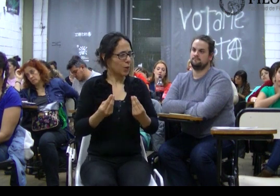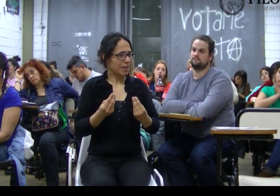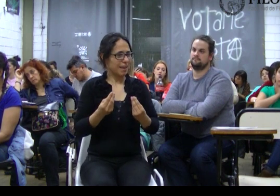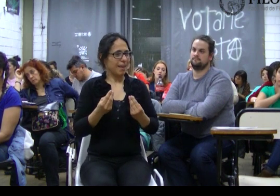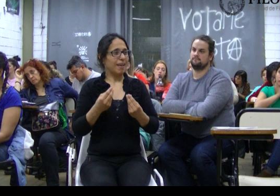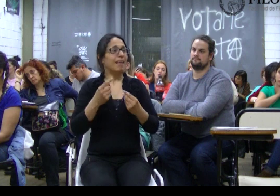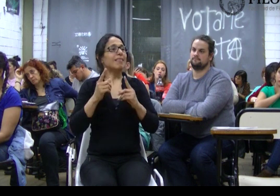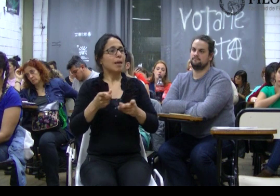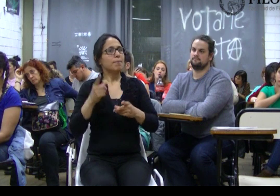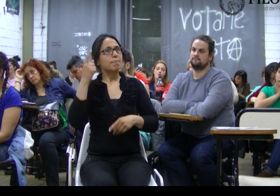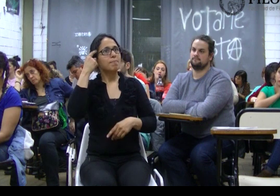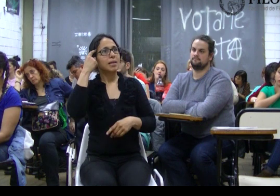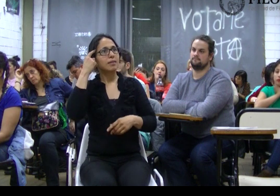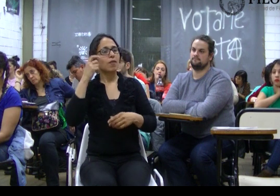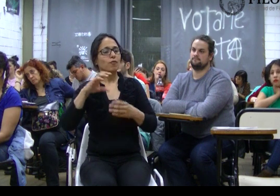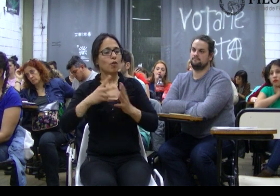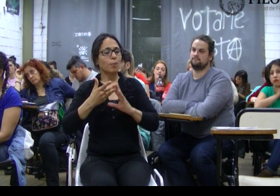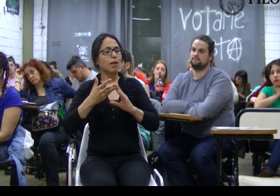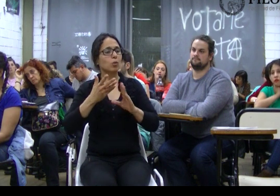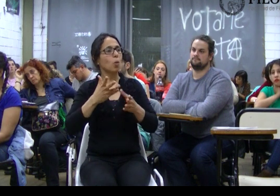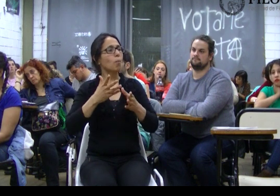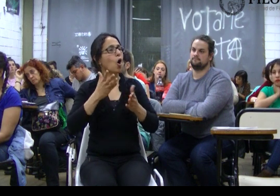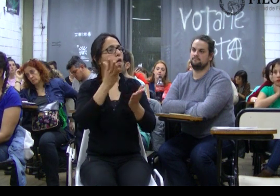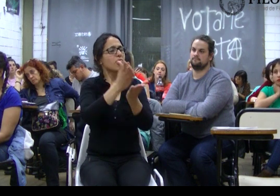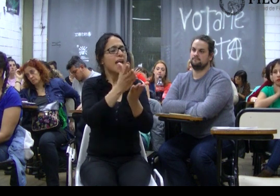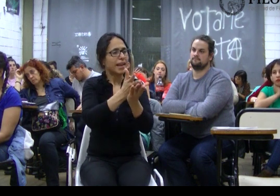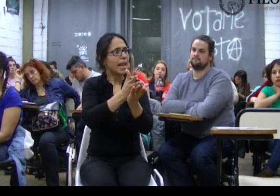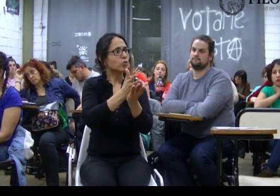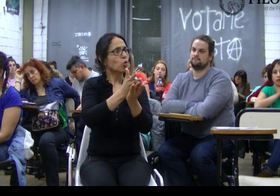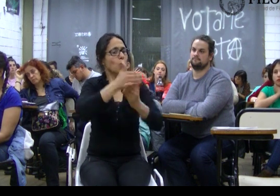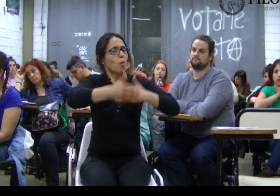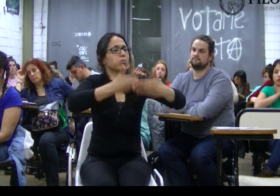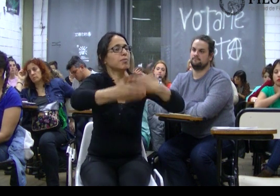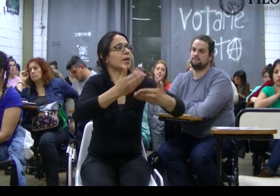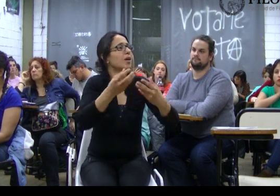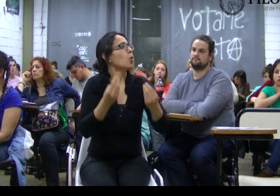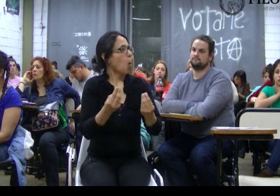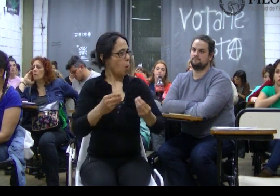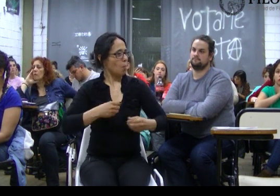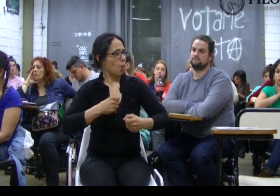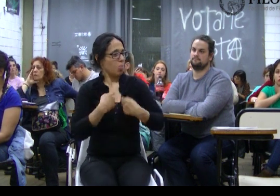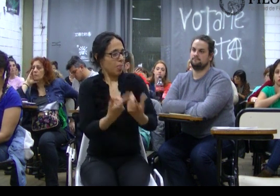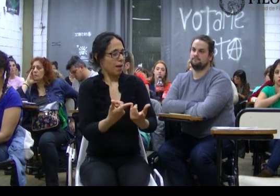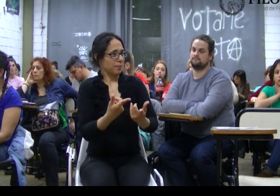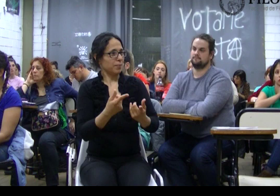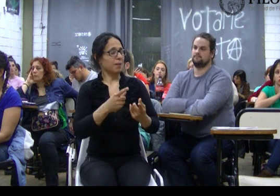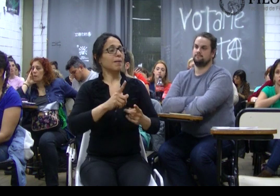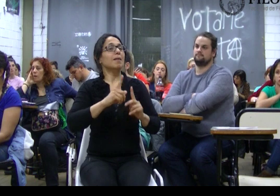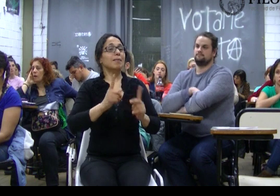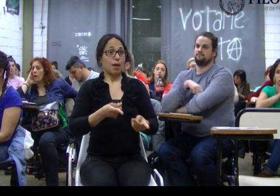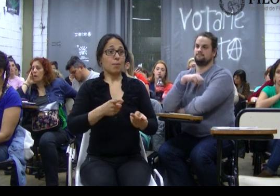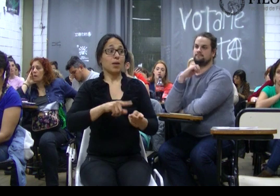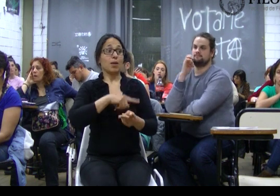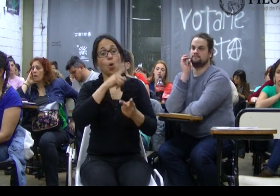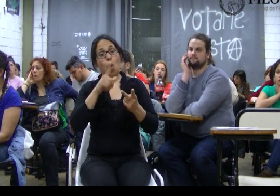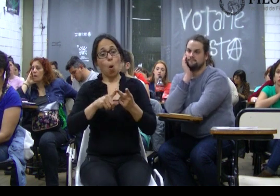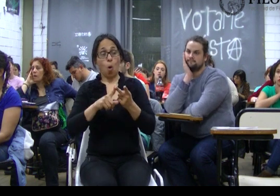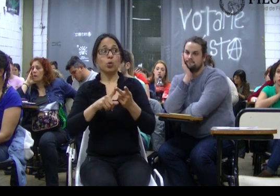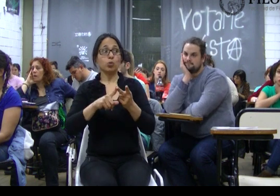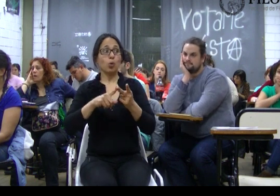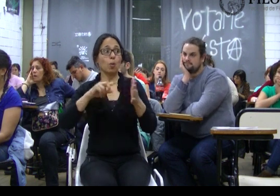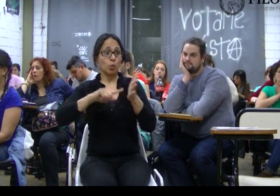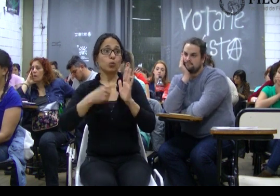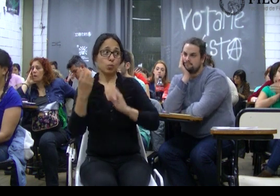dar accesibilidad a esos derechos. Y también para trabajar con el otro actor que en la comunidad disca es fundamental